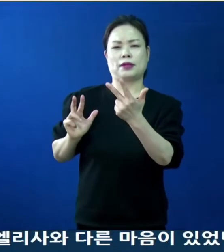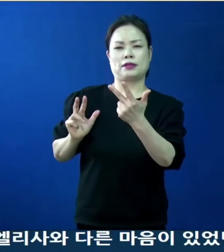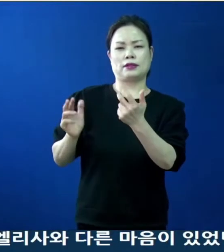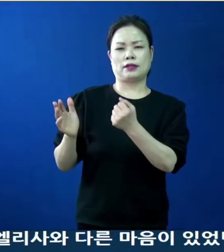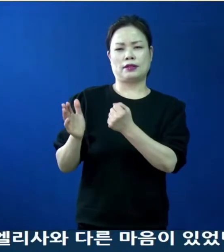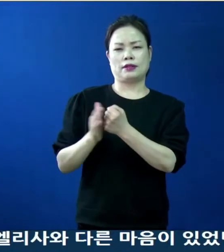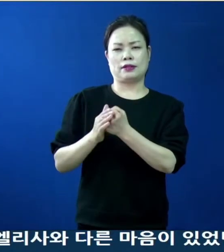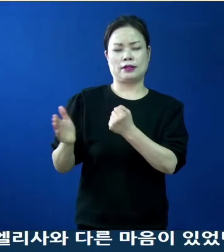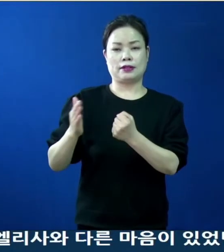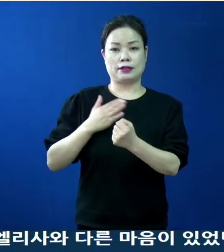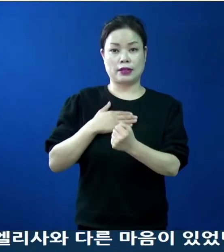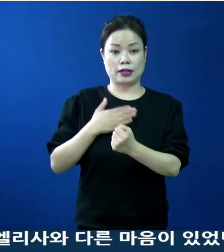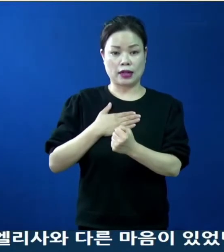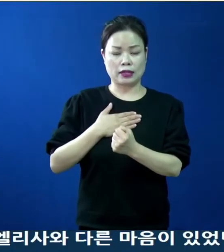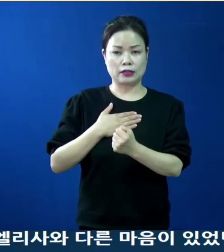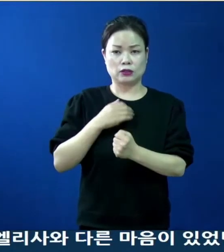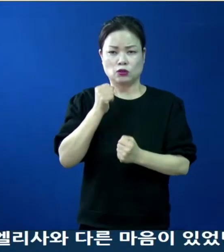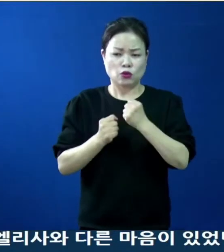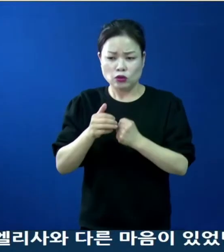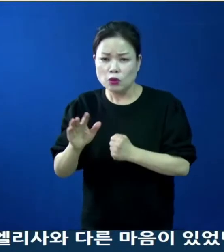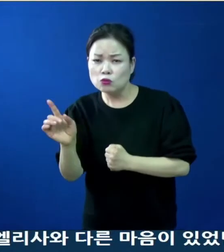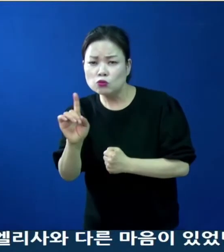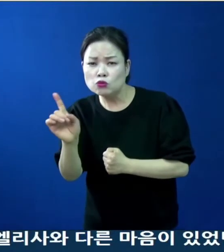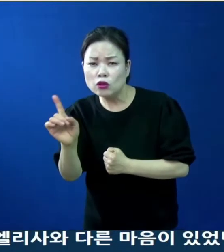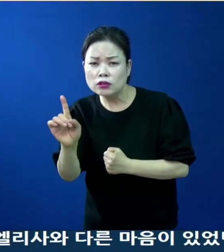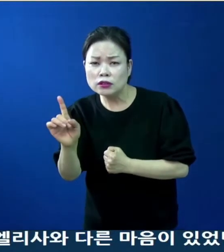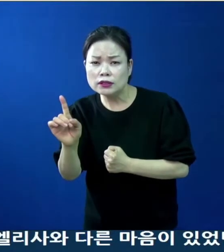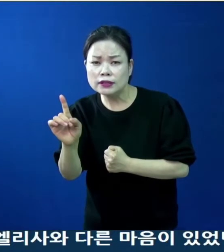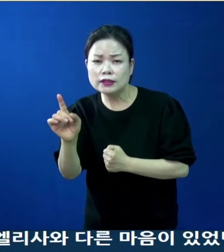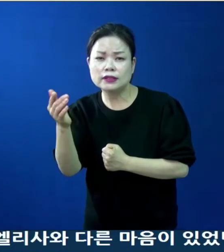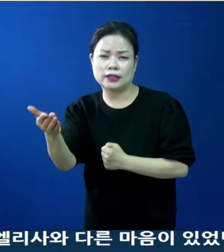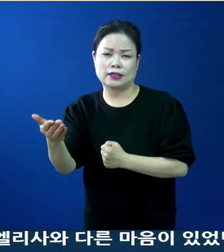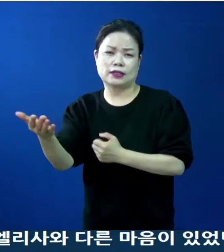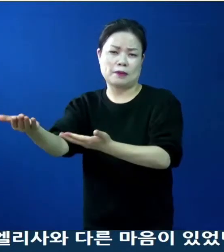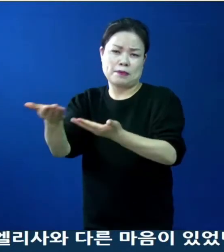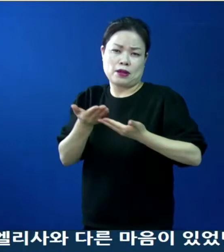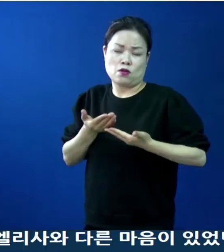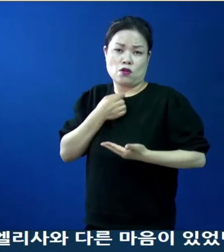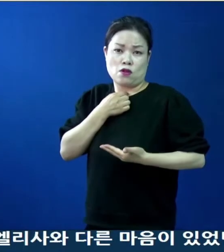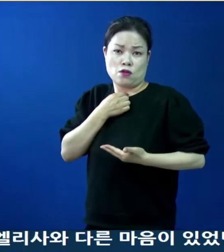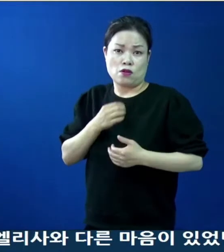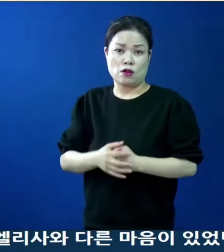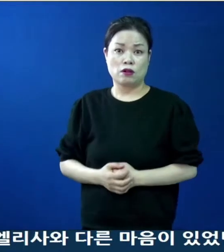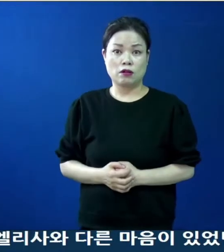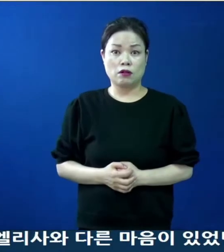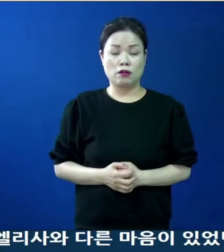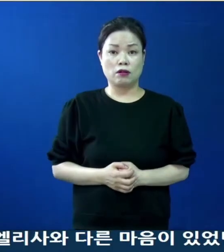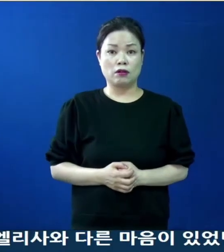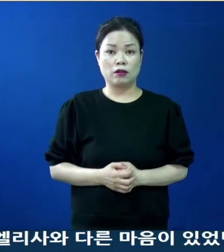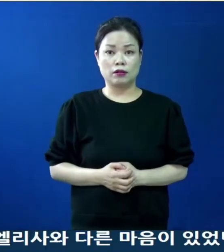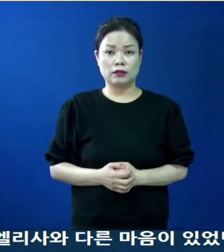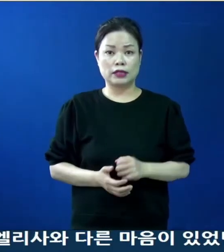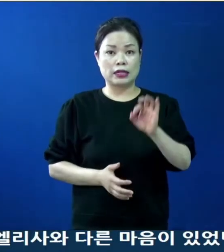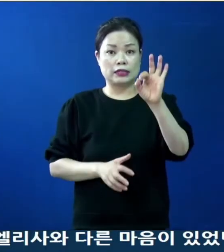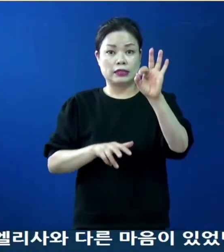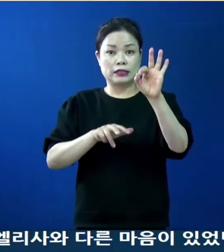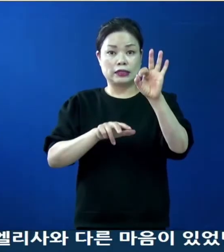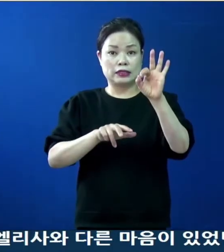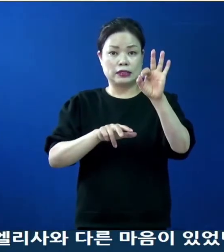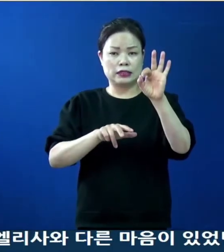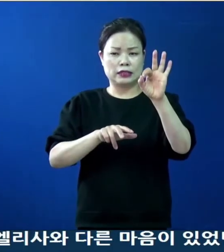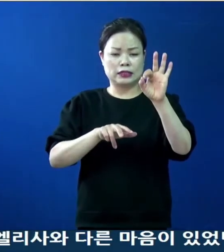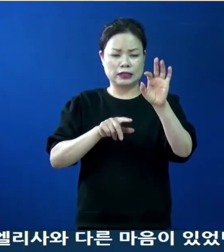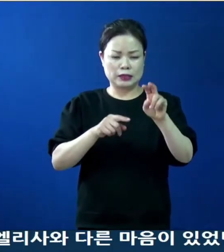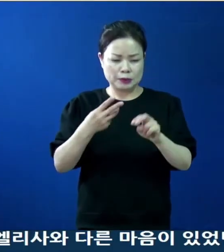맹세하노니 내가 그를 쫓아가서 무엇이든 그에게서 받으리라 하고. 여러분 20절 말씀을